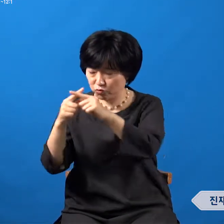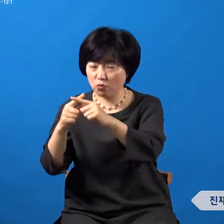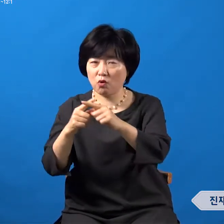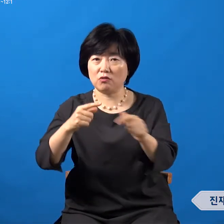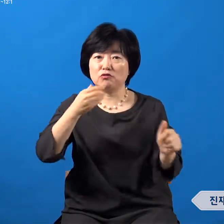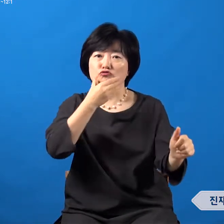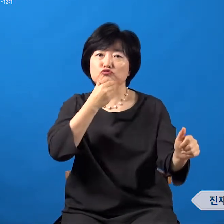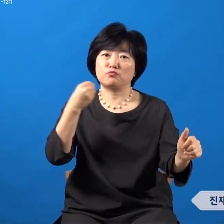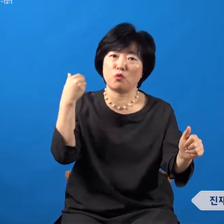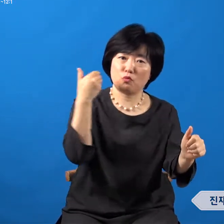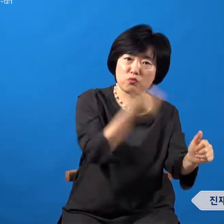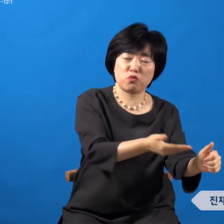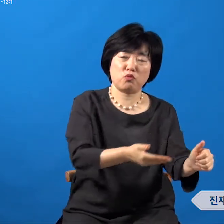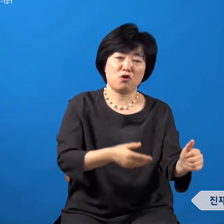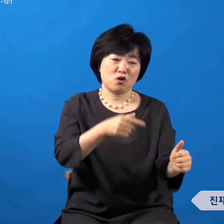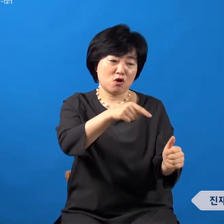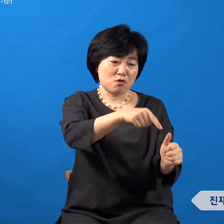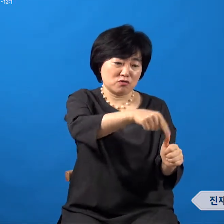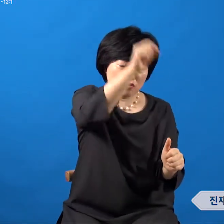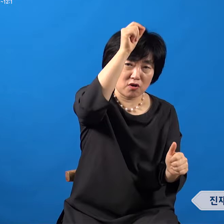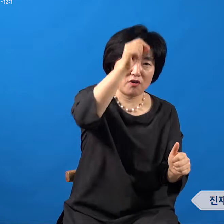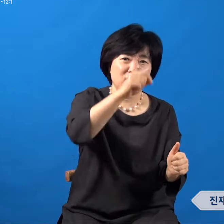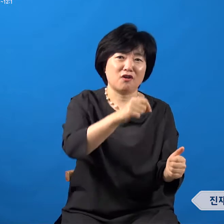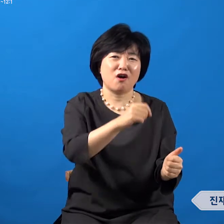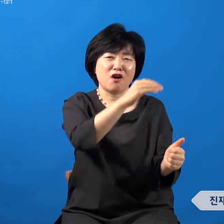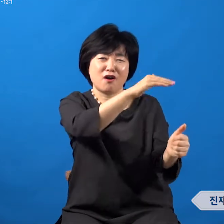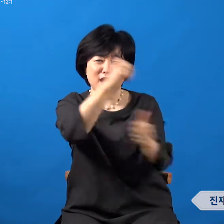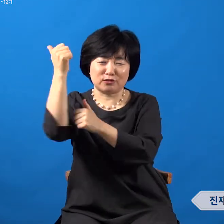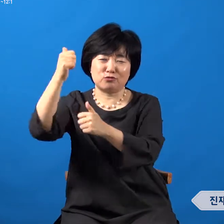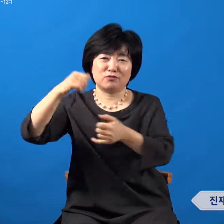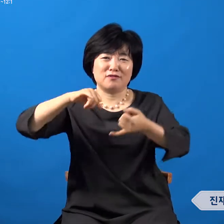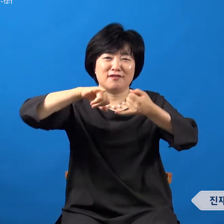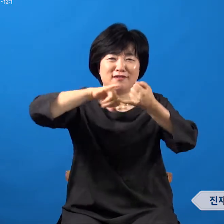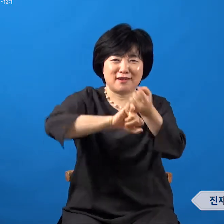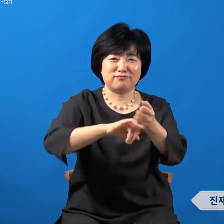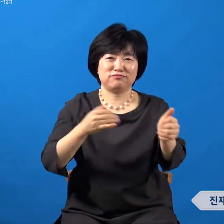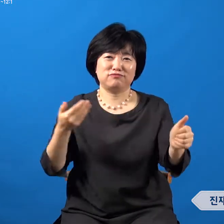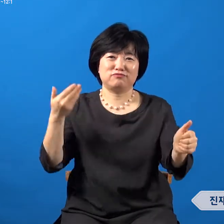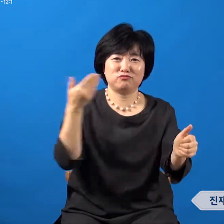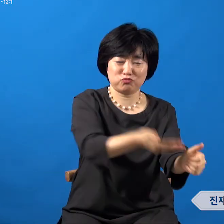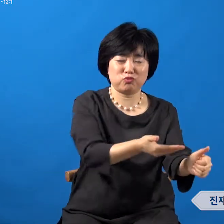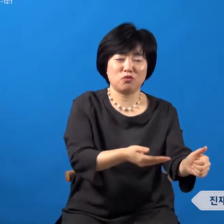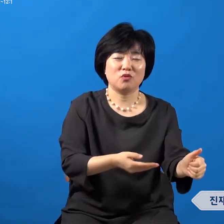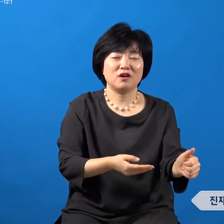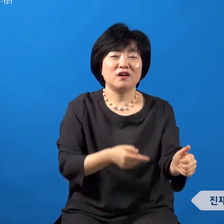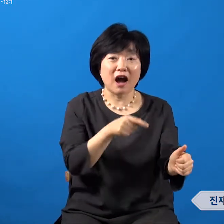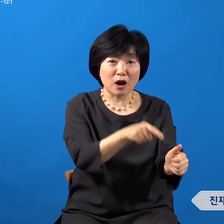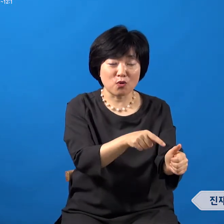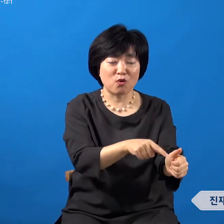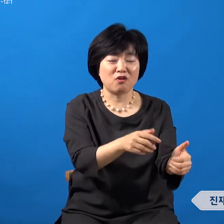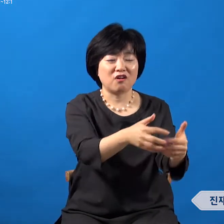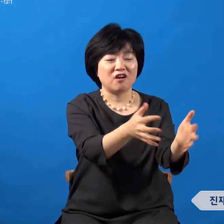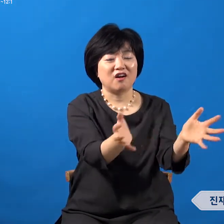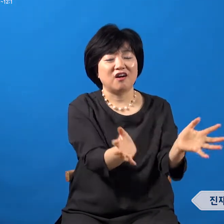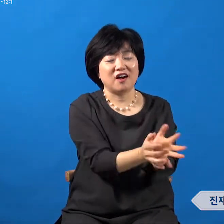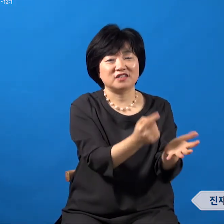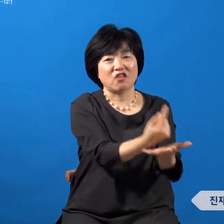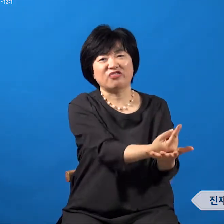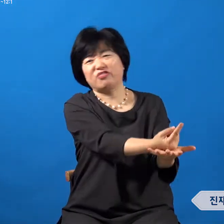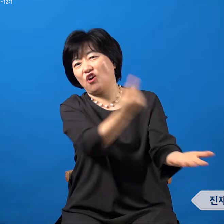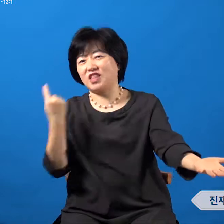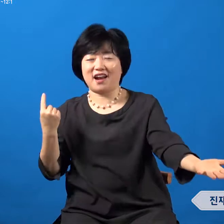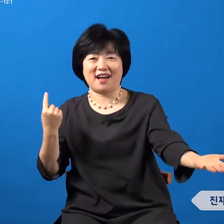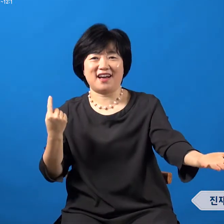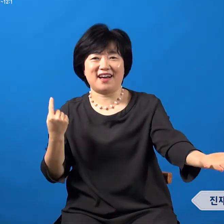축복하십니다. 부르십니다. 선택하십니다. 약속하십니다. 그리고 그를 향해서 떠나라 하나님의